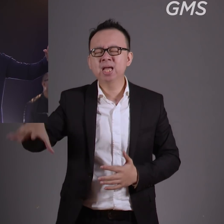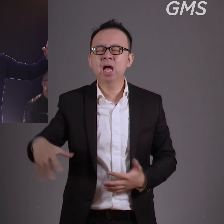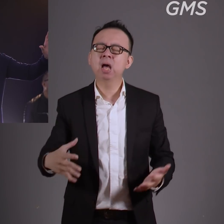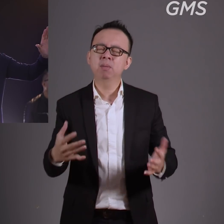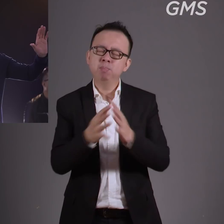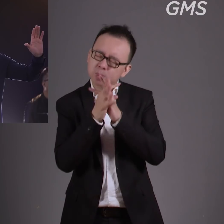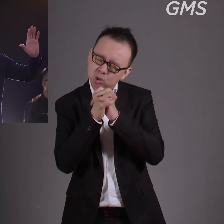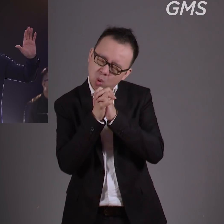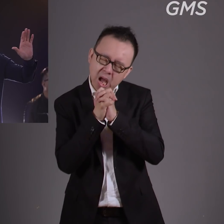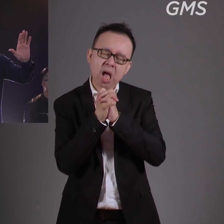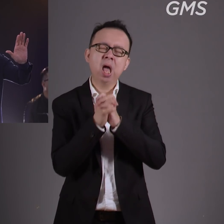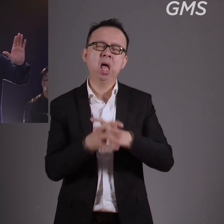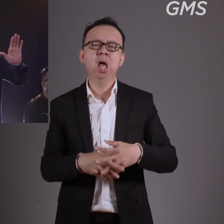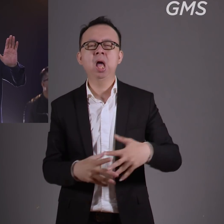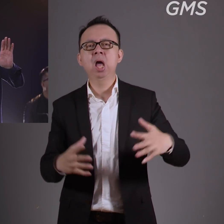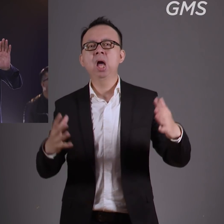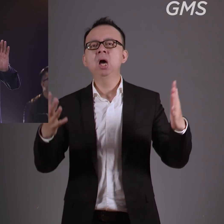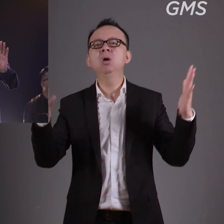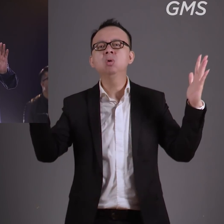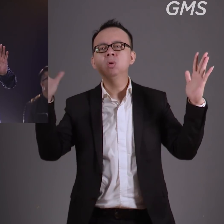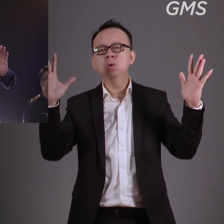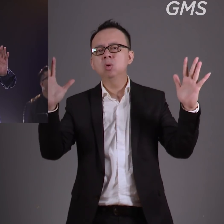nana mata ya sande.